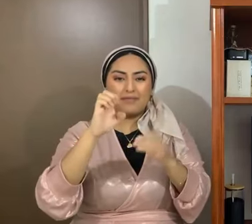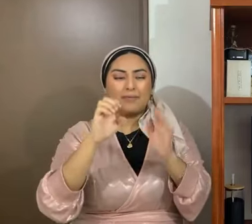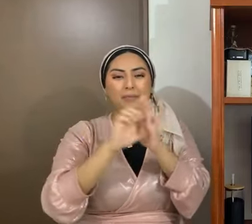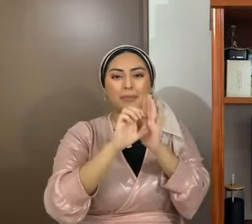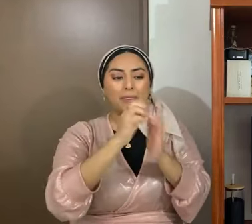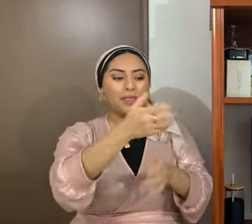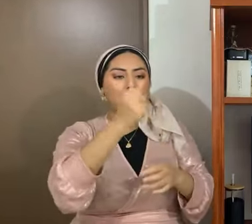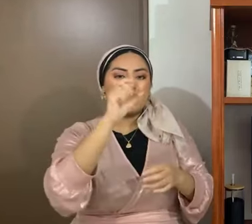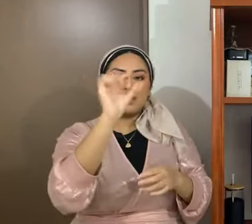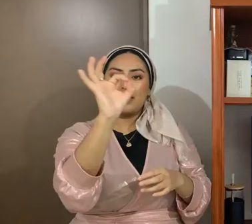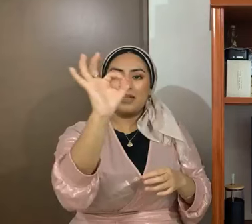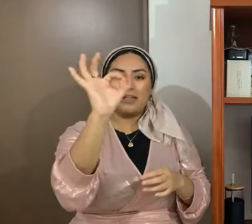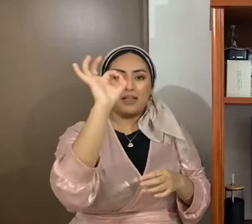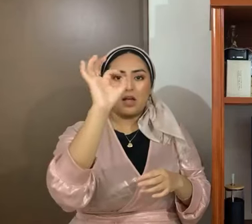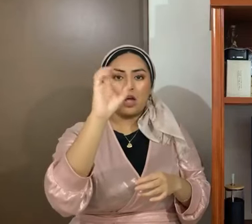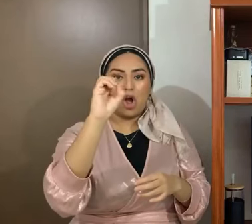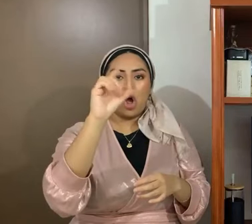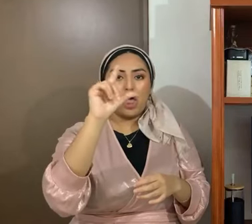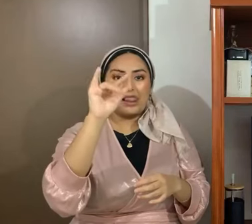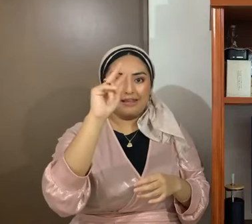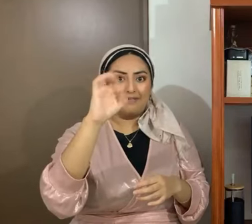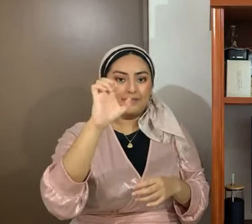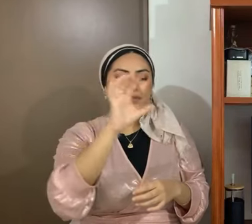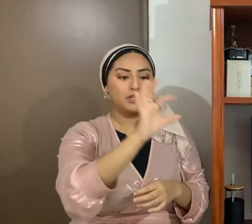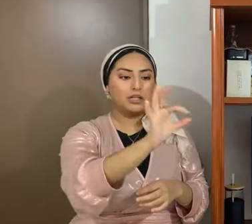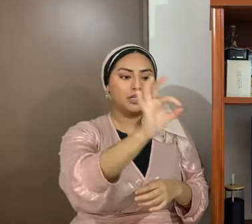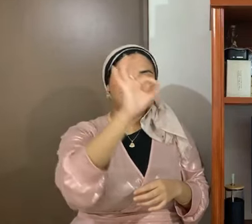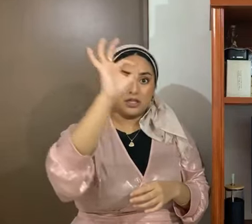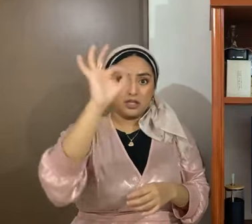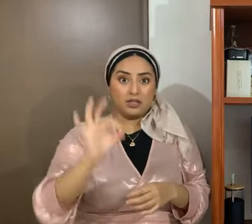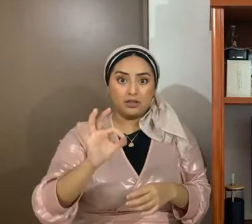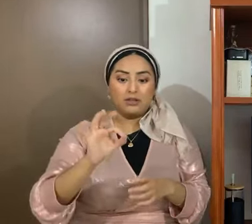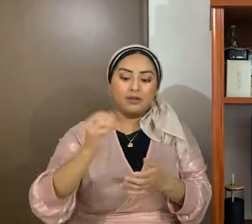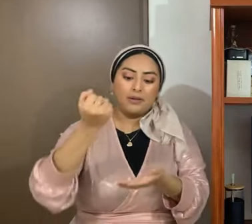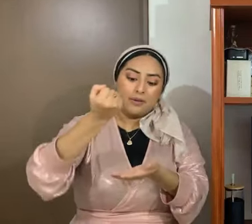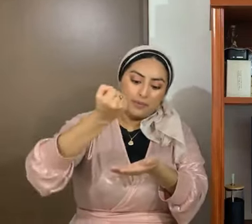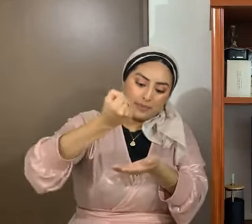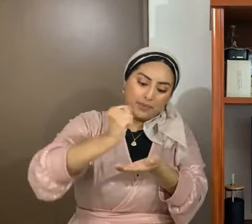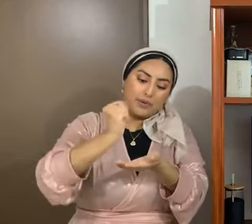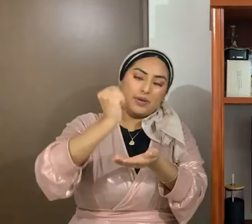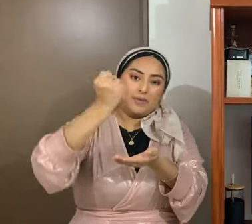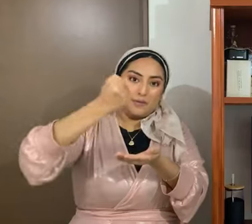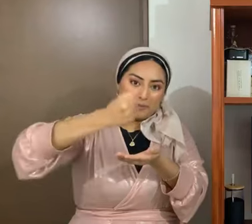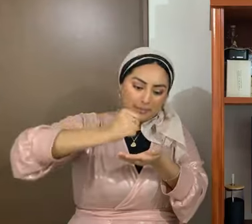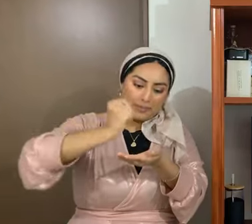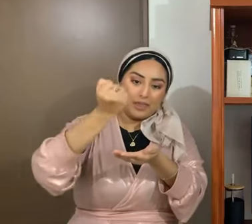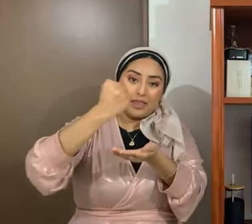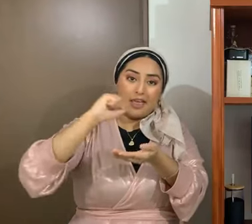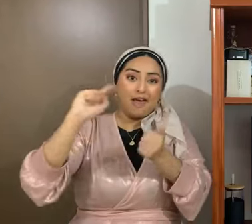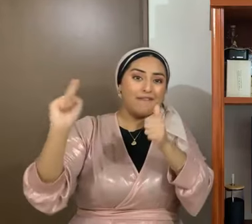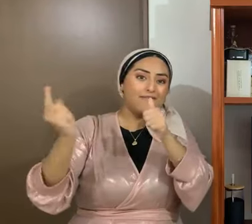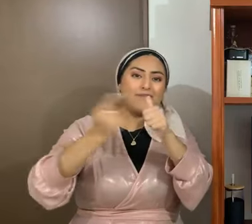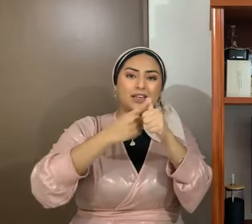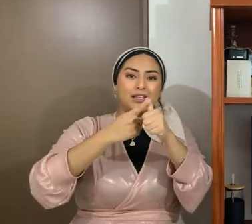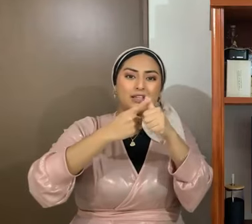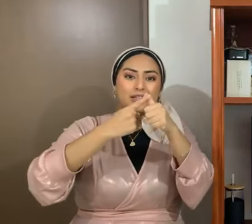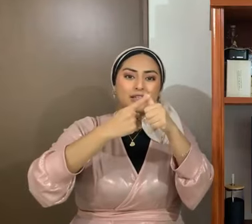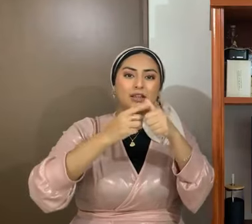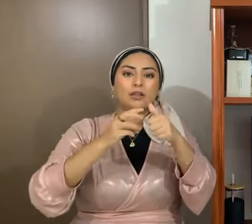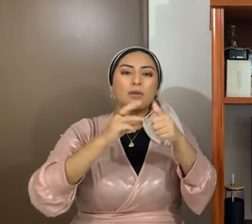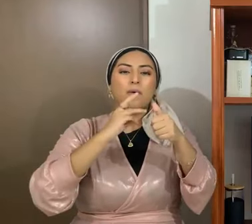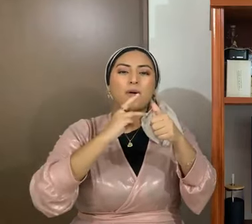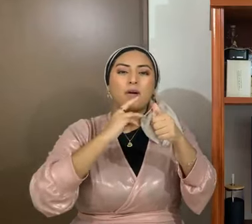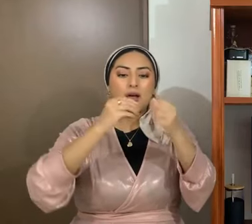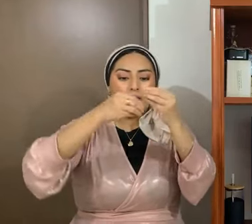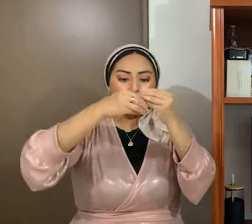tomaban una aceituna, una oliva, la ponían en el mortero y la machacaban. Lo primero que salía, eso